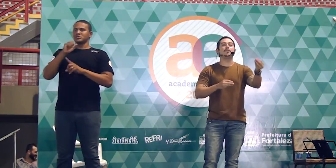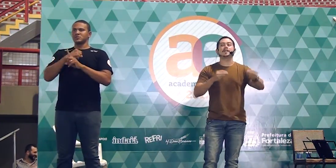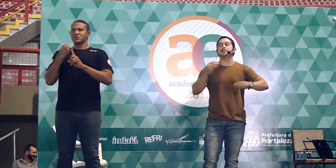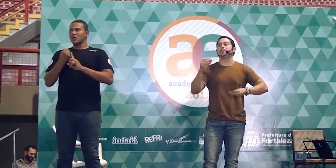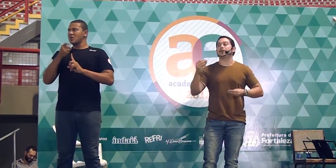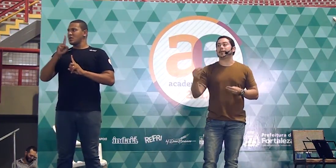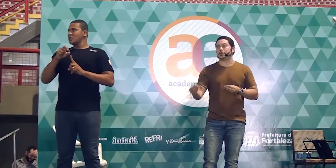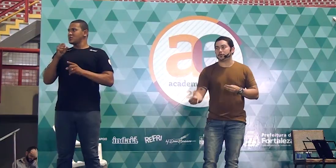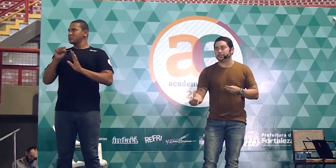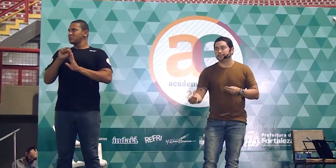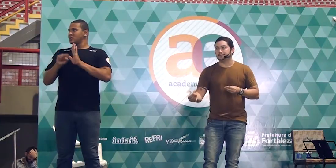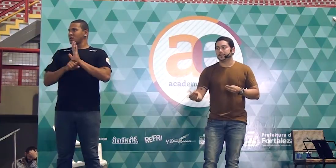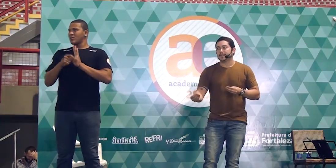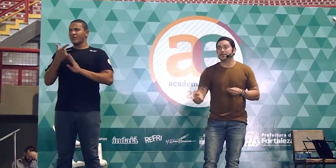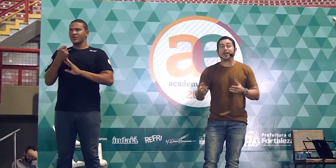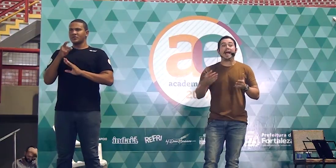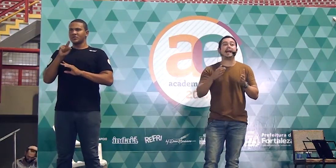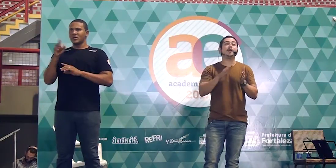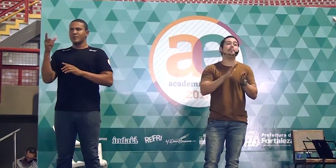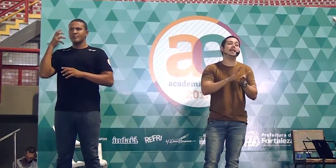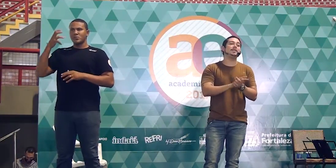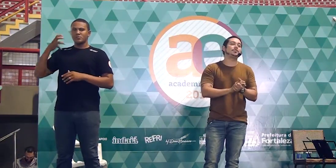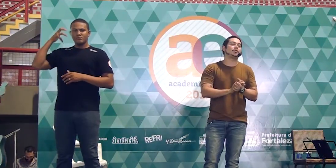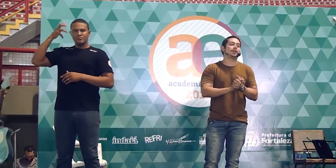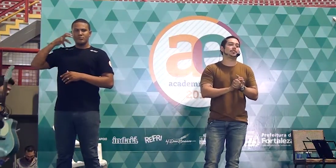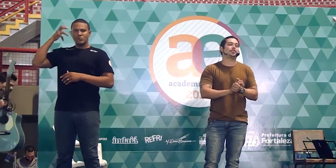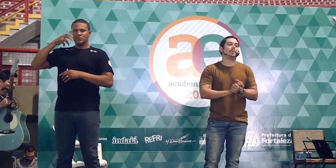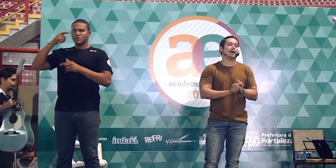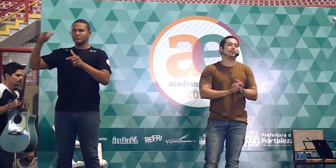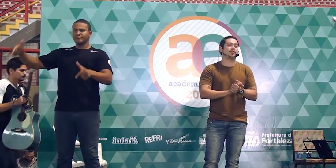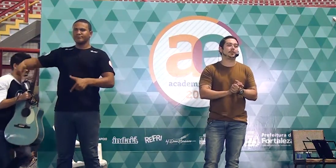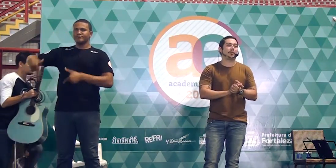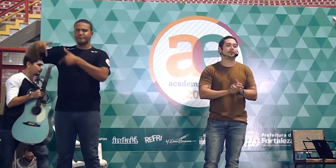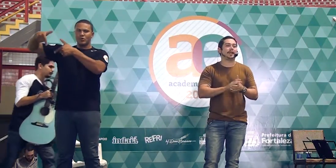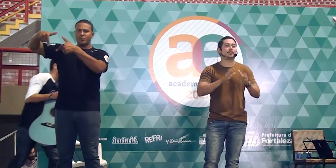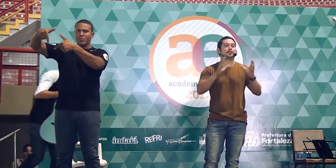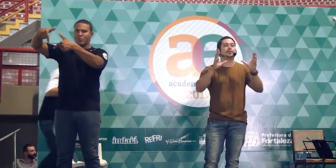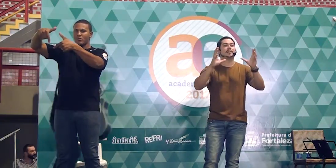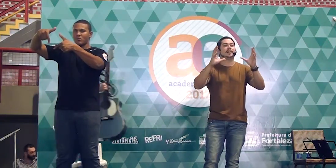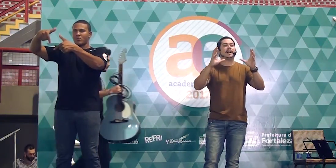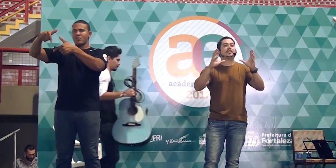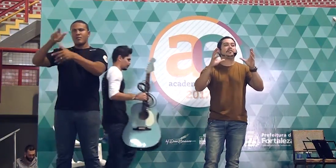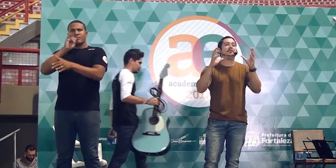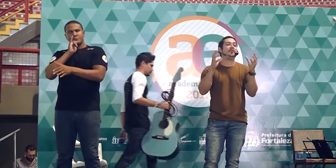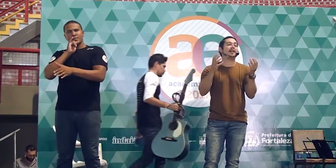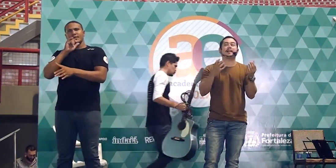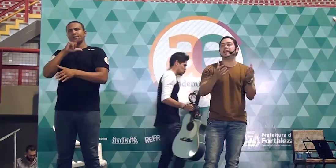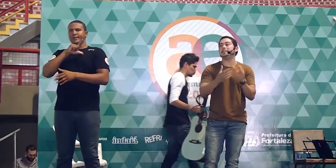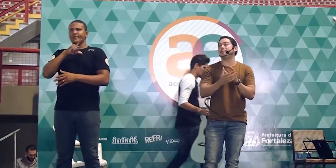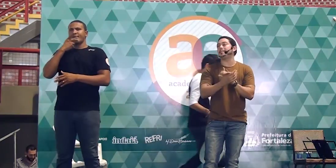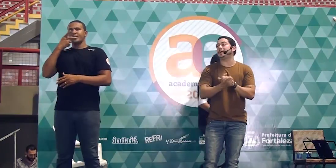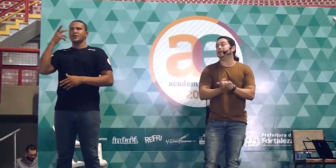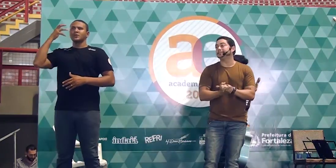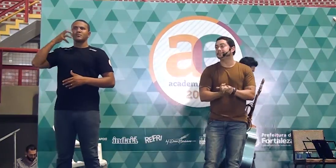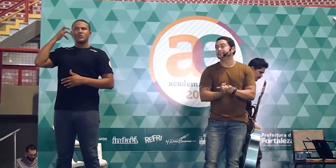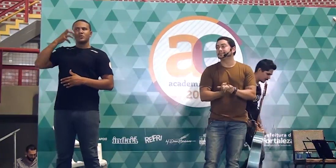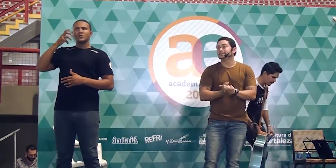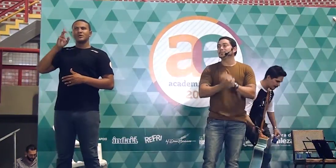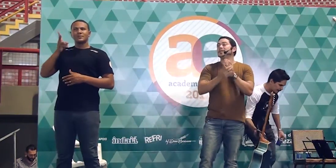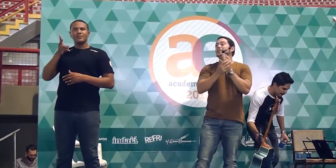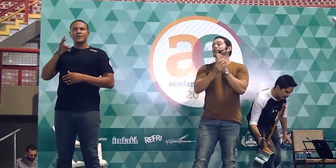a música de protesto. Geralmente, quando a gente trabalha a música de protesto, a gente fica na